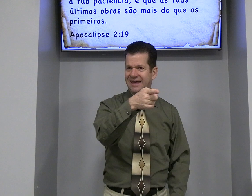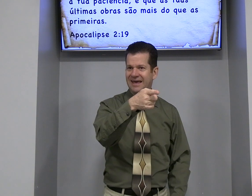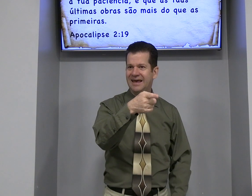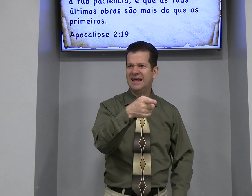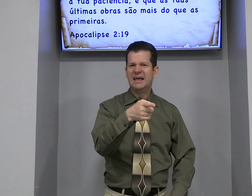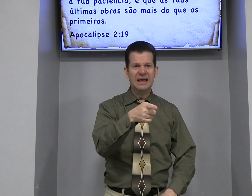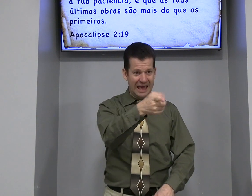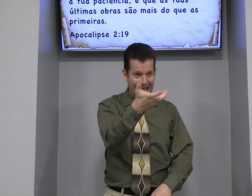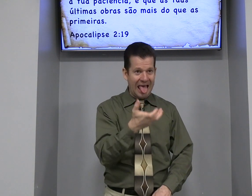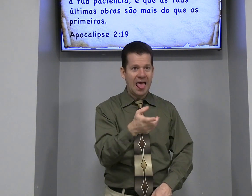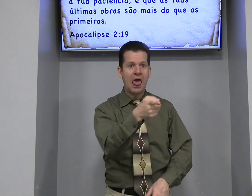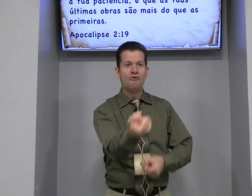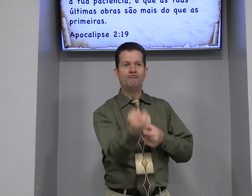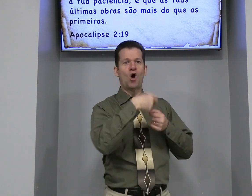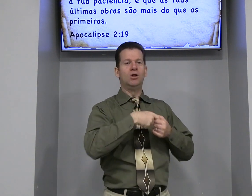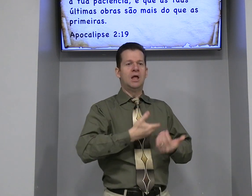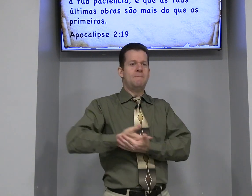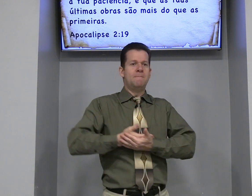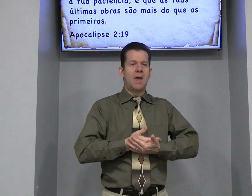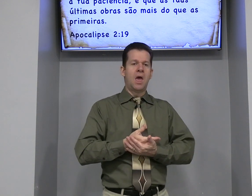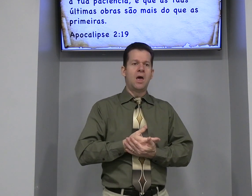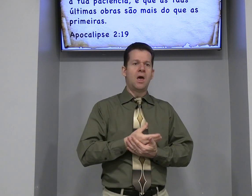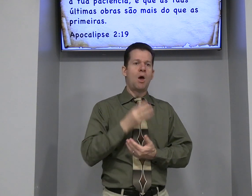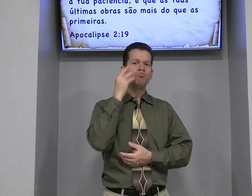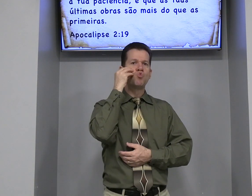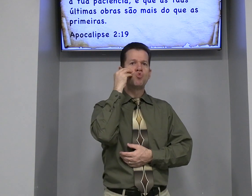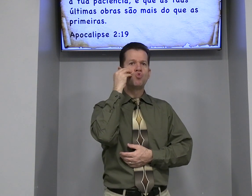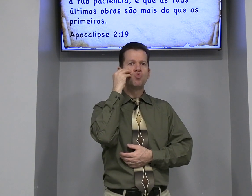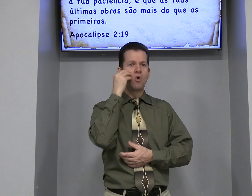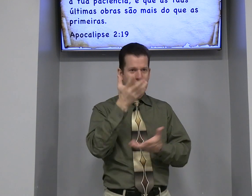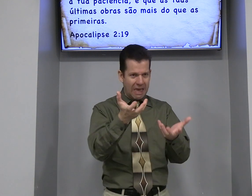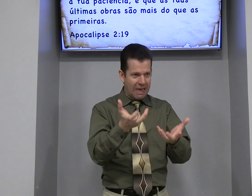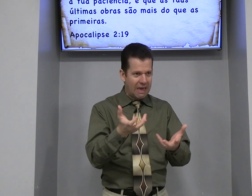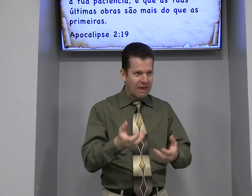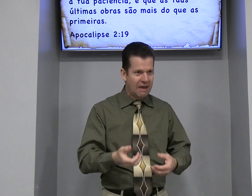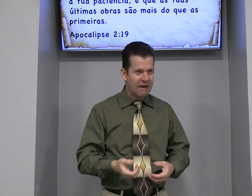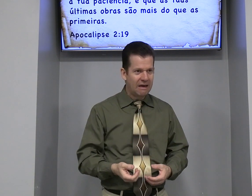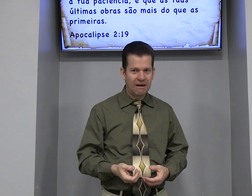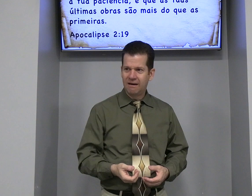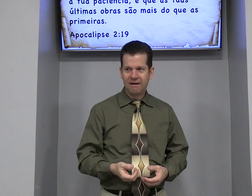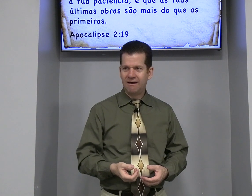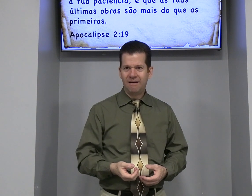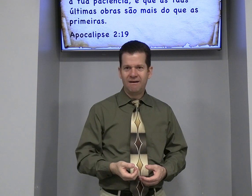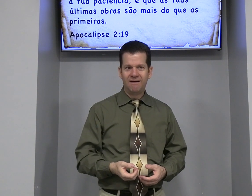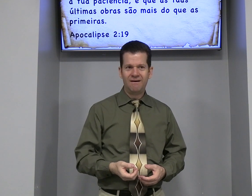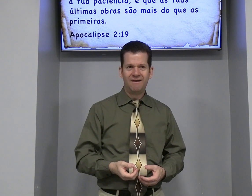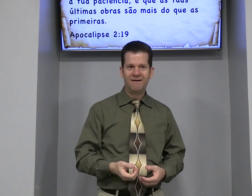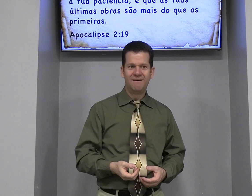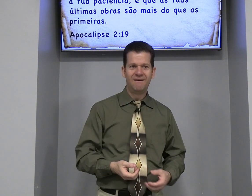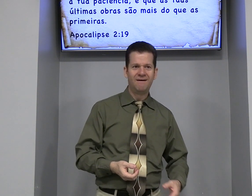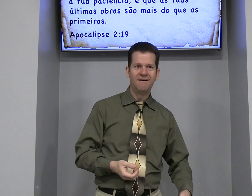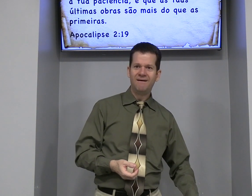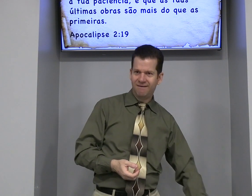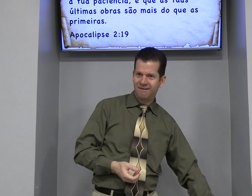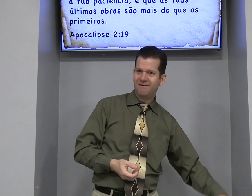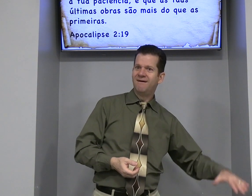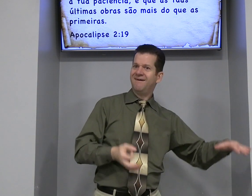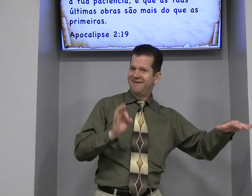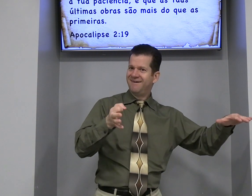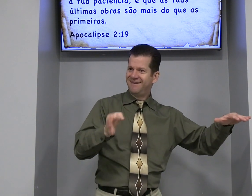2 anos. Ele é pequenininho. Você quer que ele volte com o bebê mamando? Não. Você quer